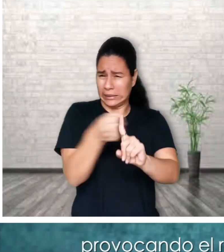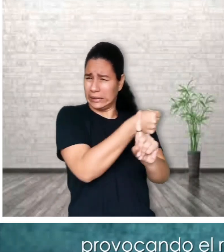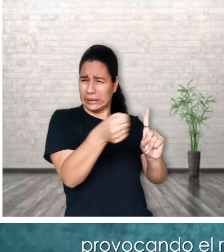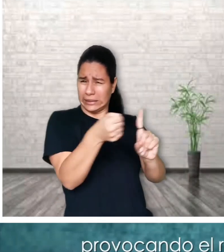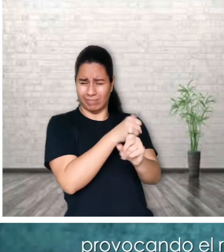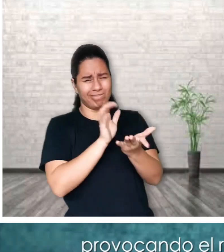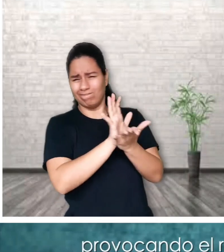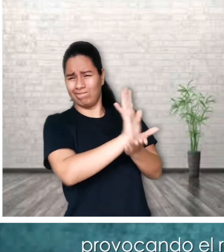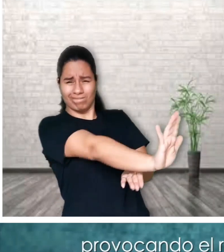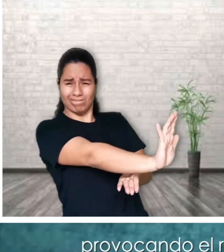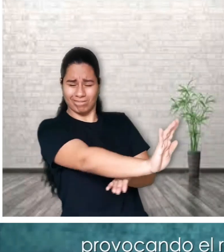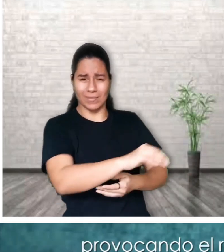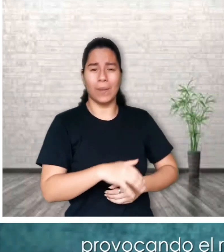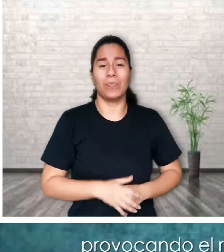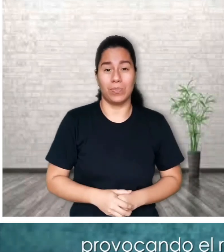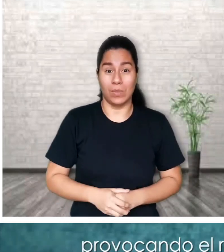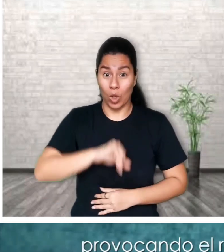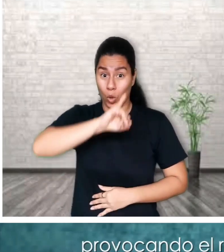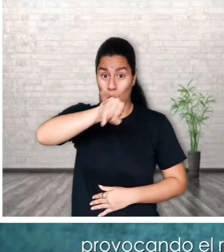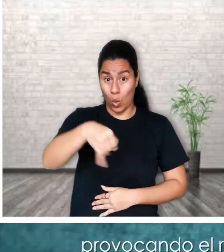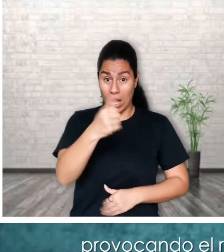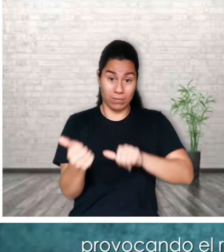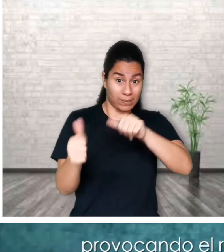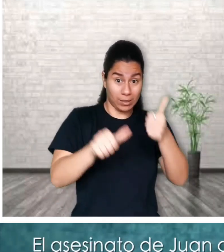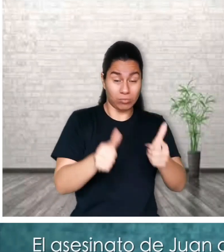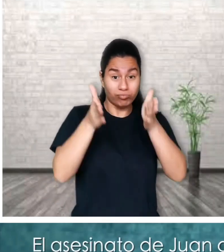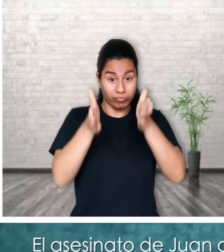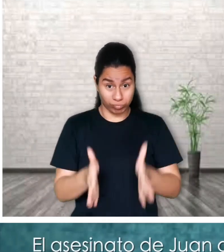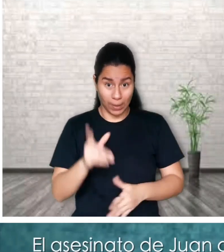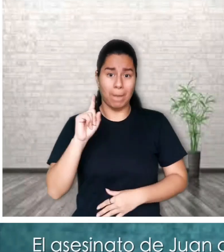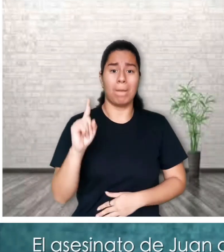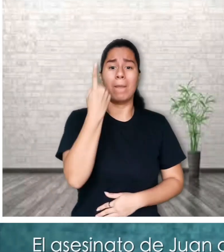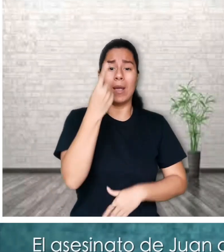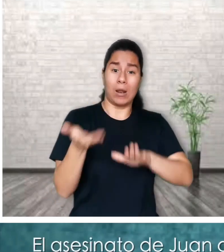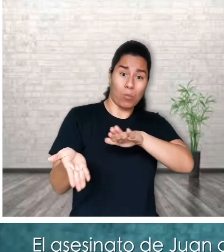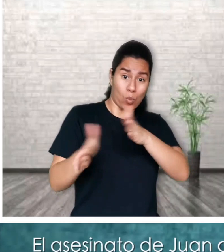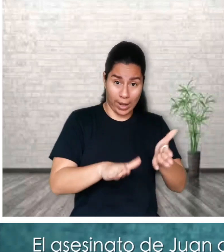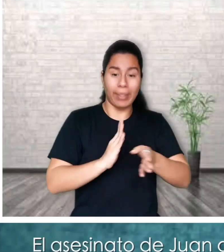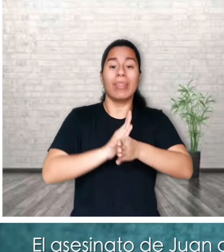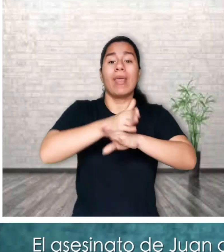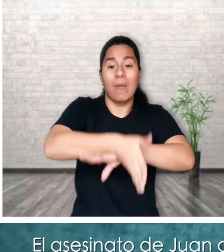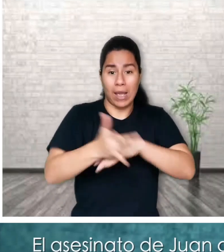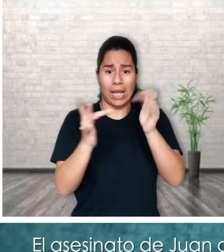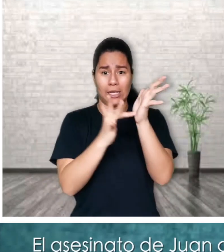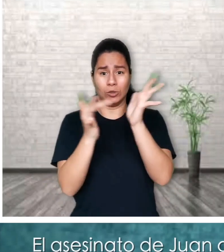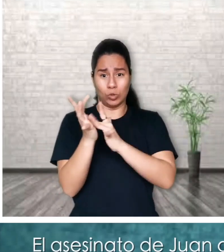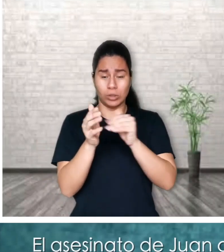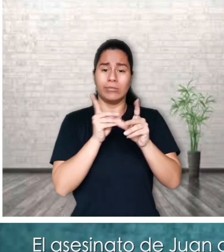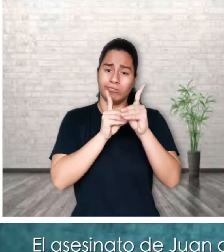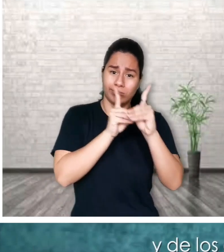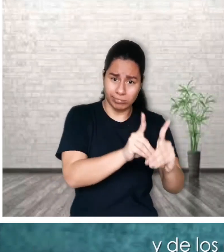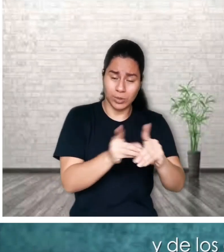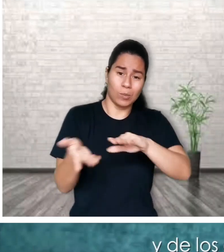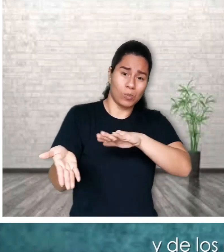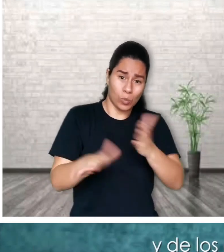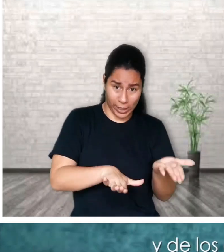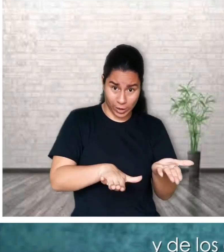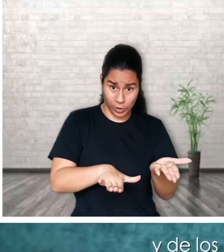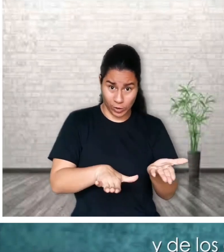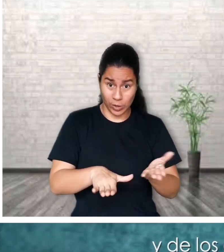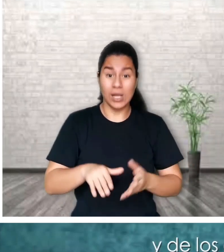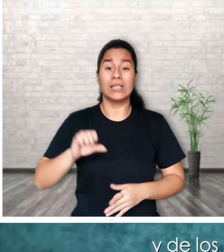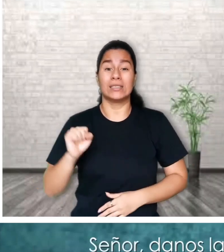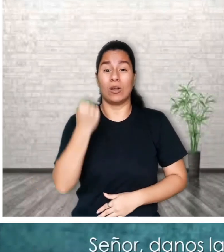poderosos, provocando el rechazo y la violencia. El asesinato de Juan anticipa el destino de Jesús y de los que le